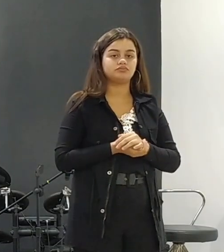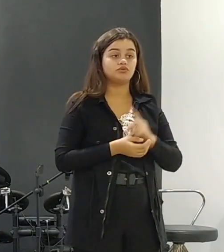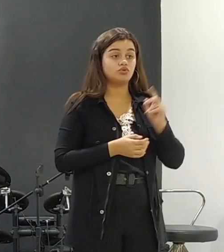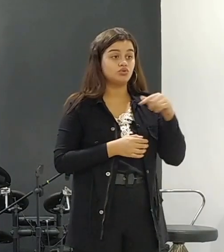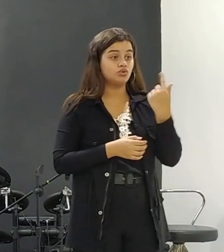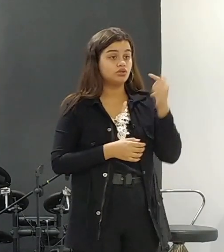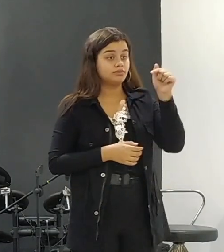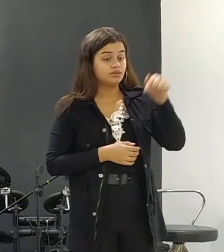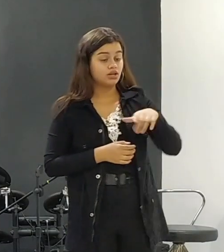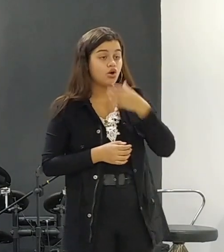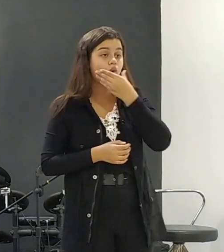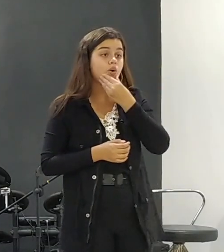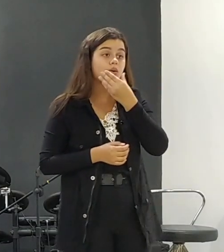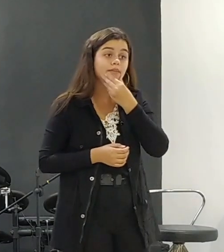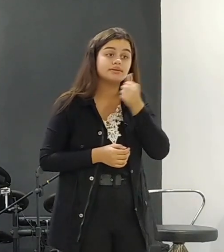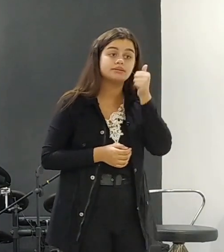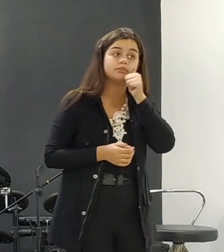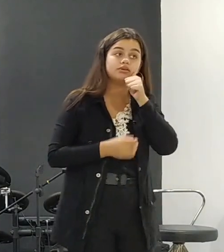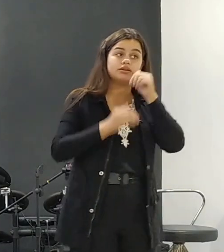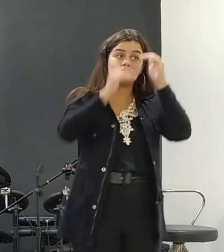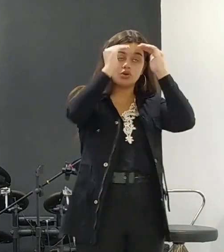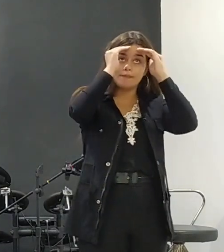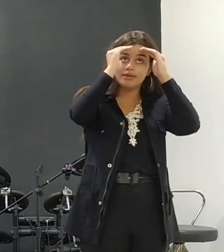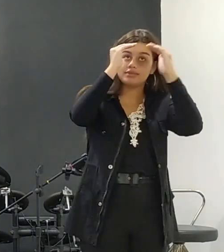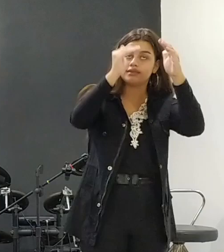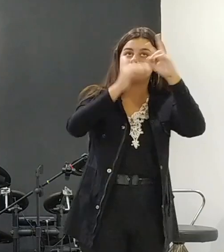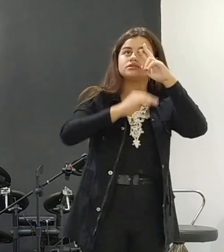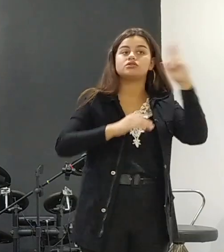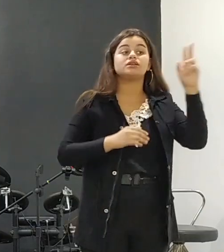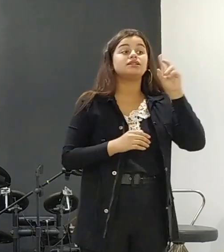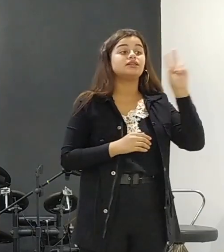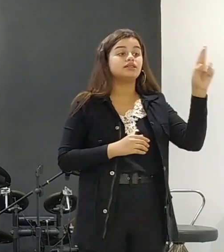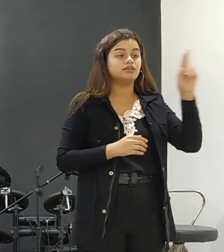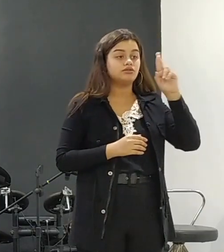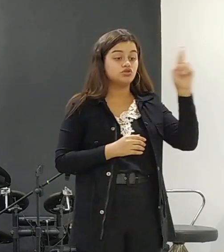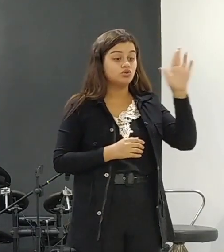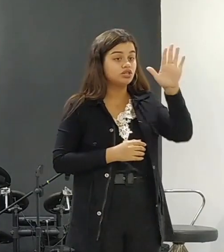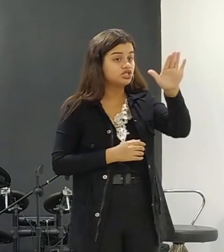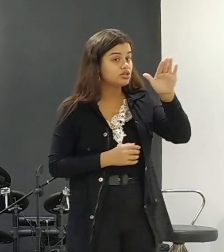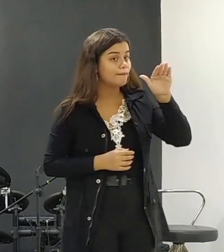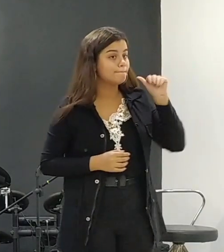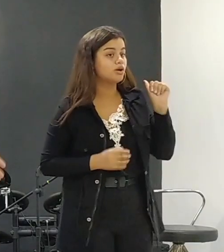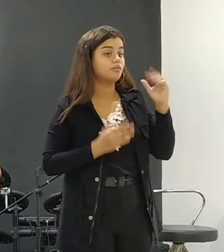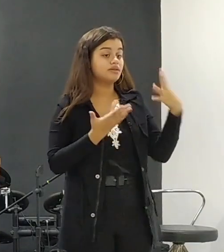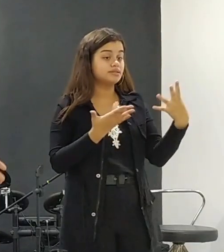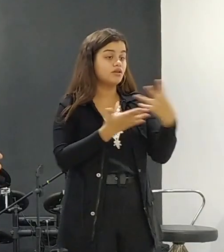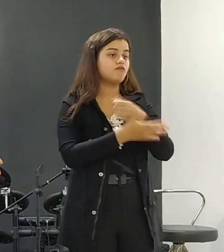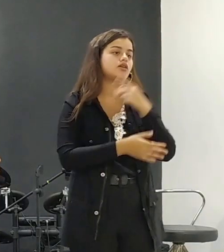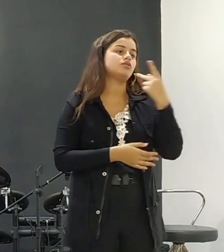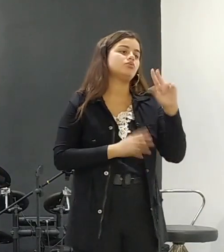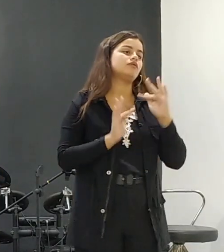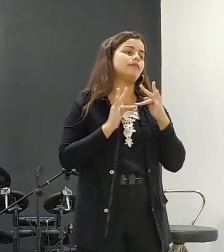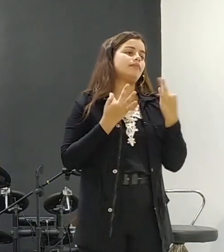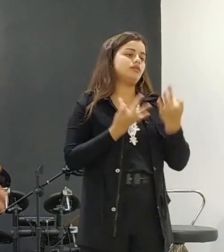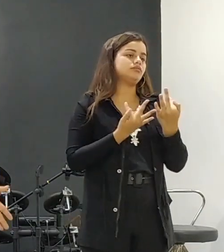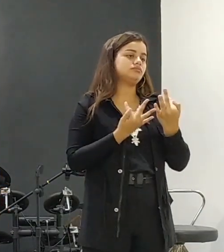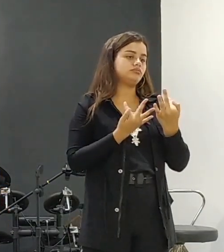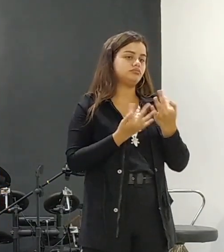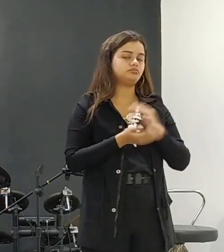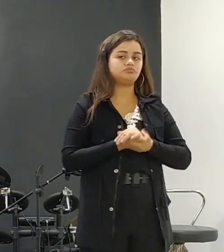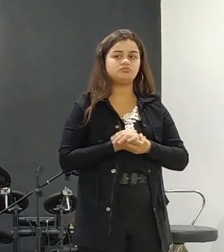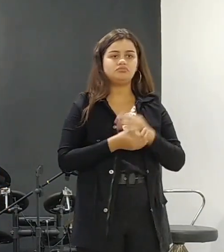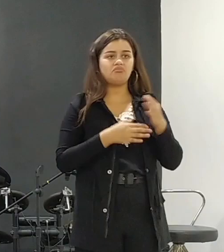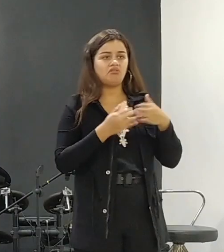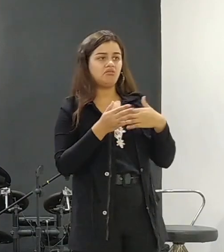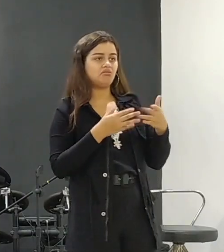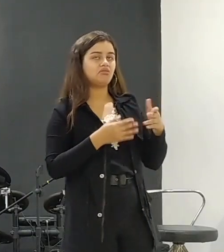aqui homens e mulheres tementes a Deus, e Deus está te convocando para você salvar a sua família. Não